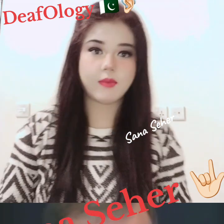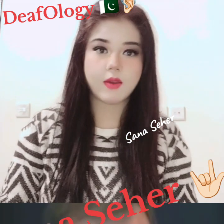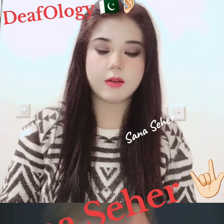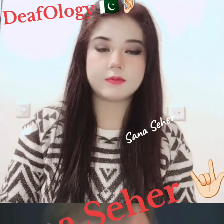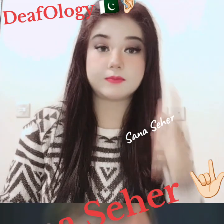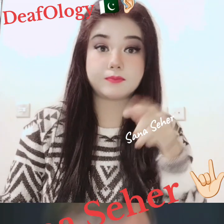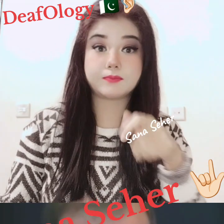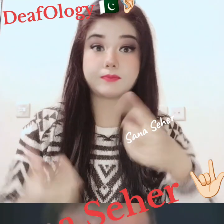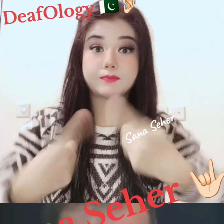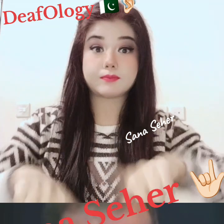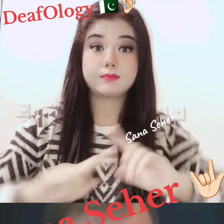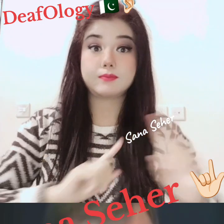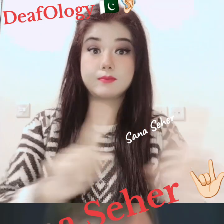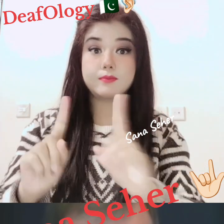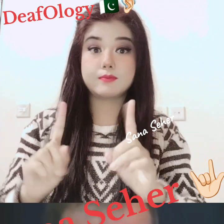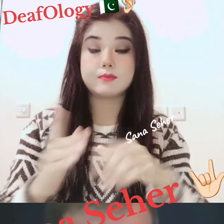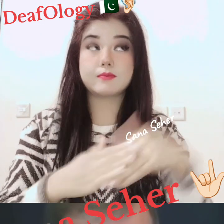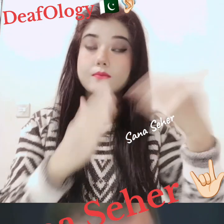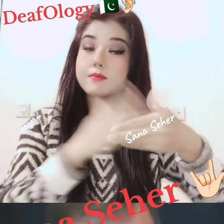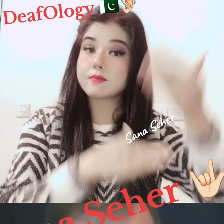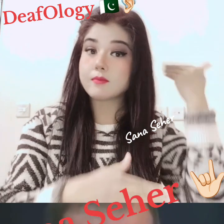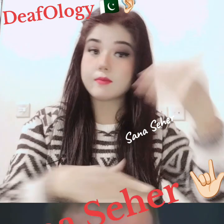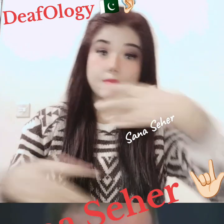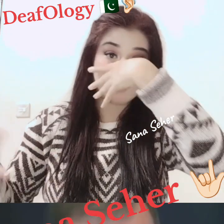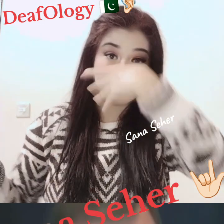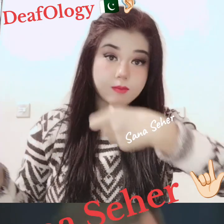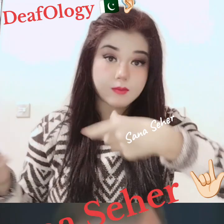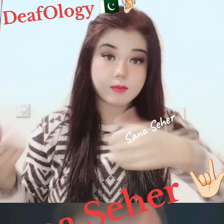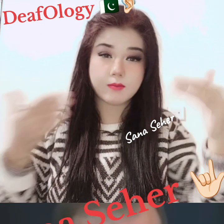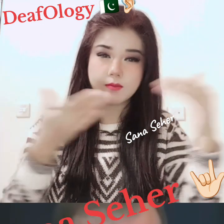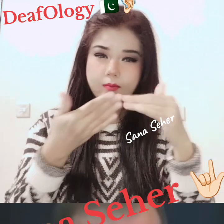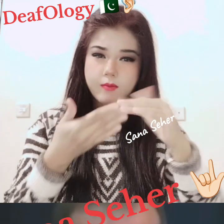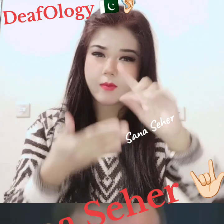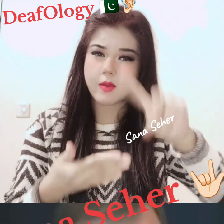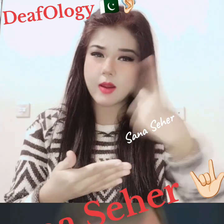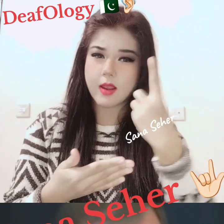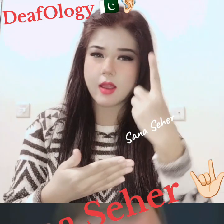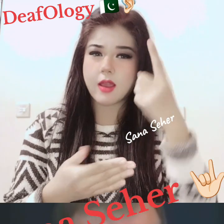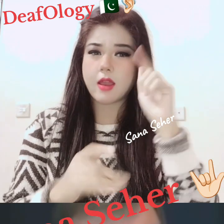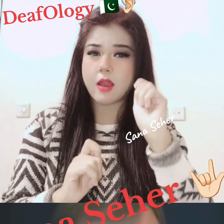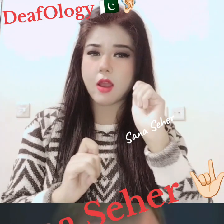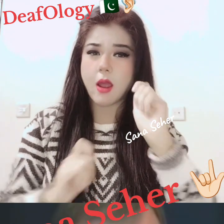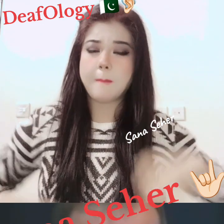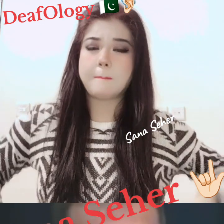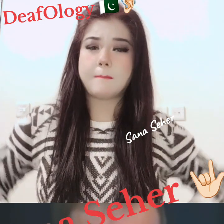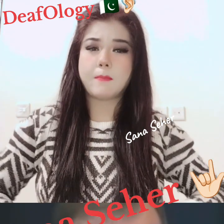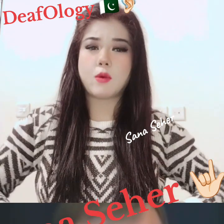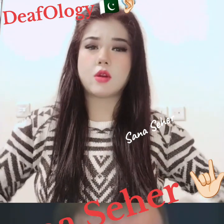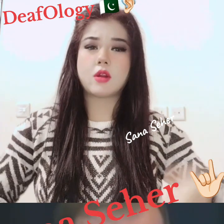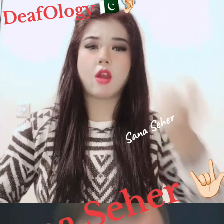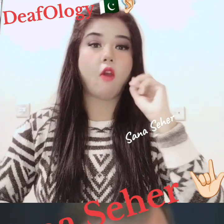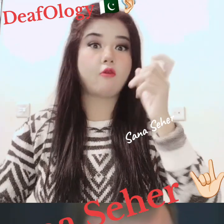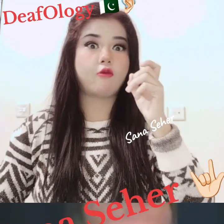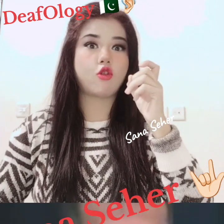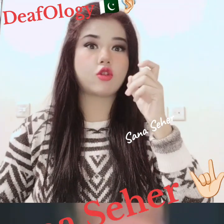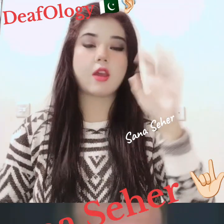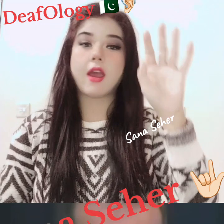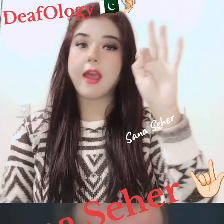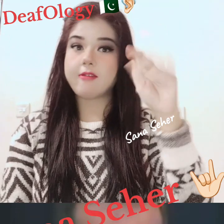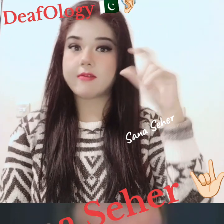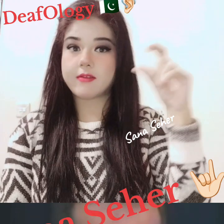اسی لیے یہ فیصلہ ہوا تھا کہ دہشت گردی کا مقابلہ کرنے کے لیے ایک کام ہے پولیس کا، لا انفورسمنٹ کا، فوج کا، ایف سی